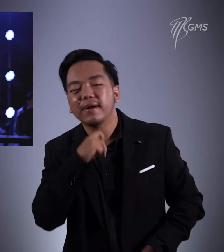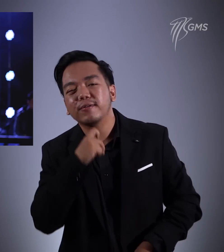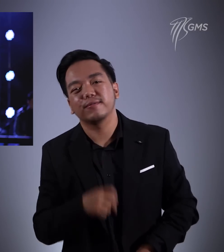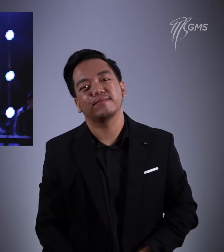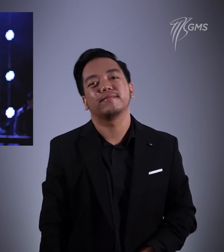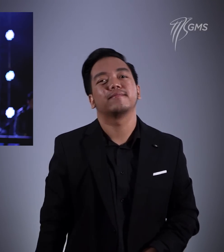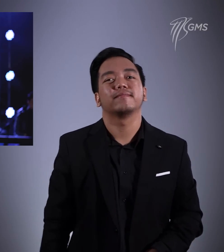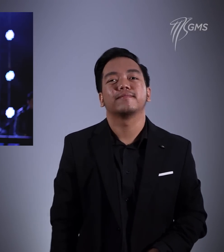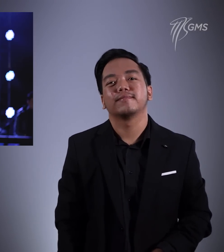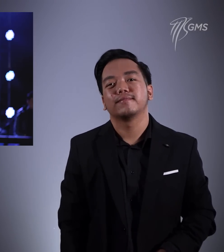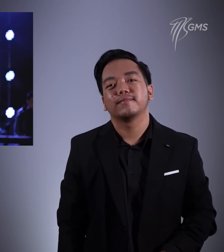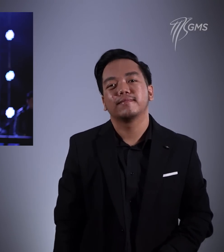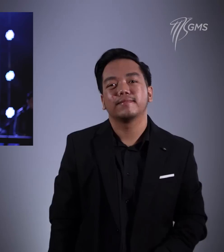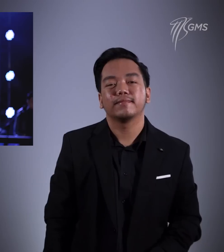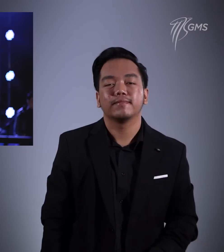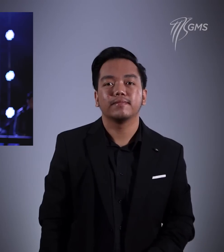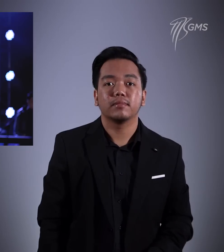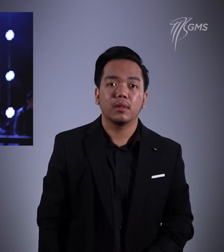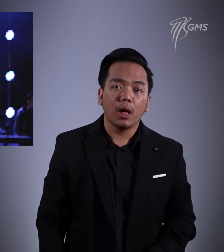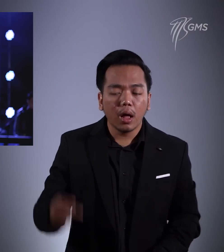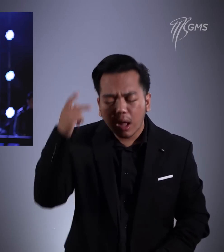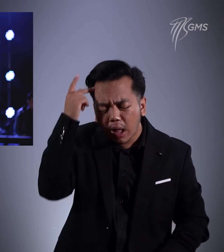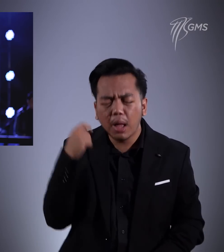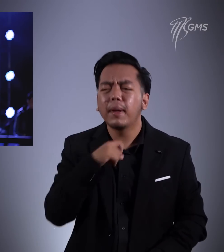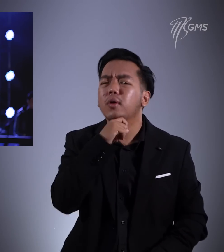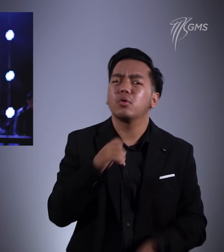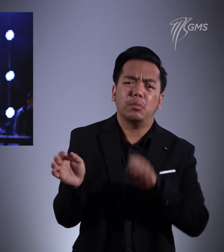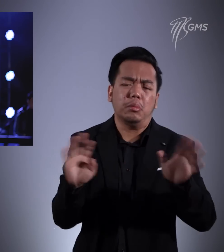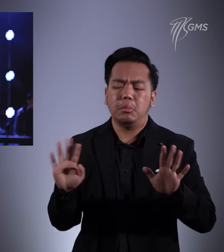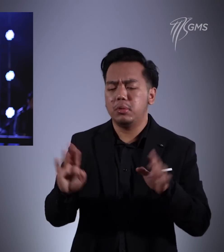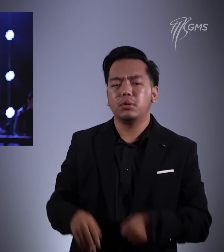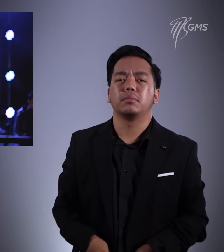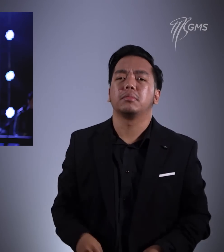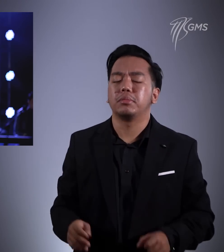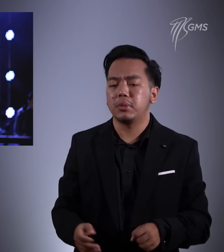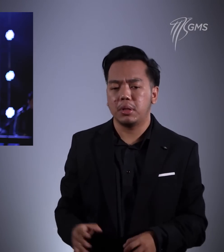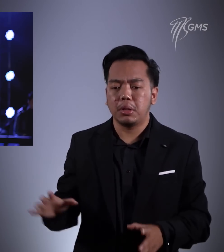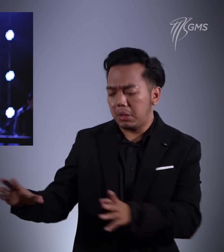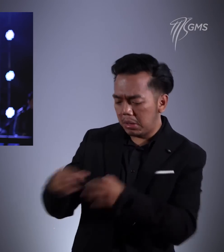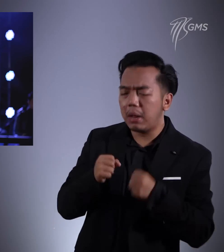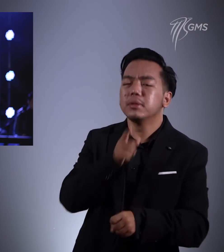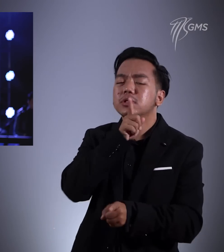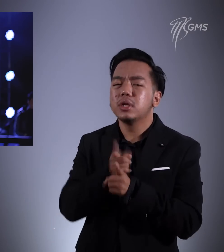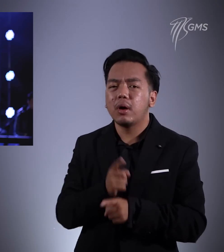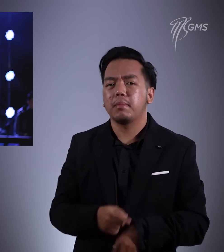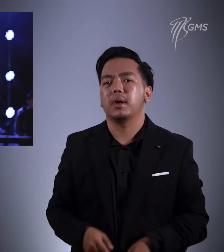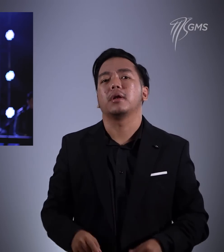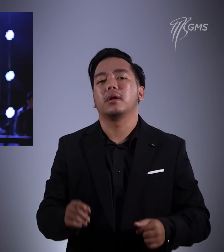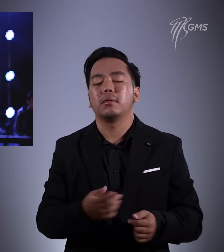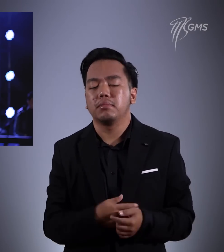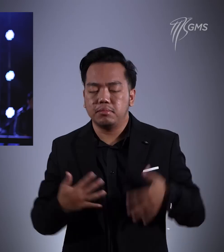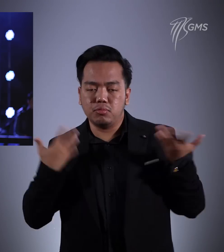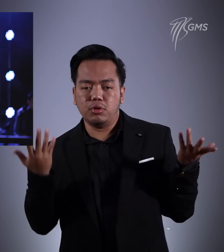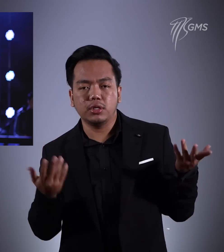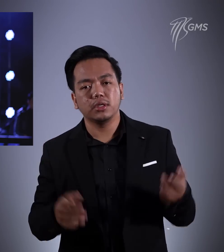sekali pertanyaan. Dia belum dapat jawaban yang memuaskan. Ayat 1 dibuka dengan doa Nabi. Menurut nada ratapan,